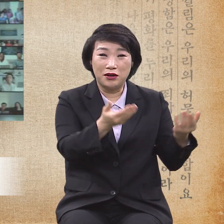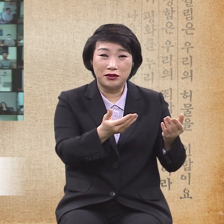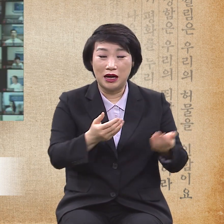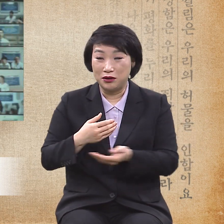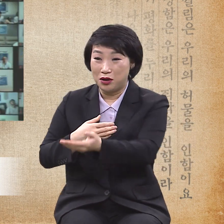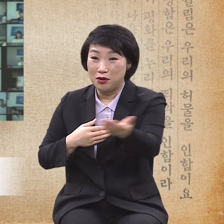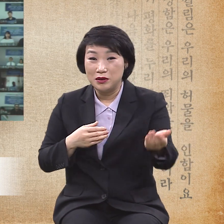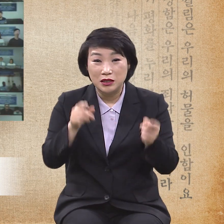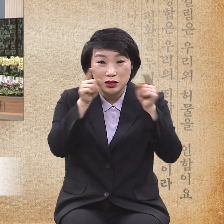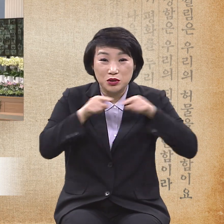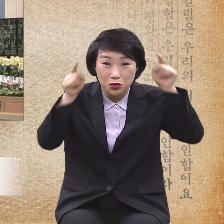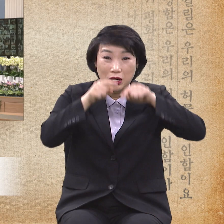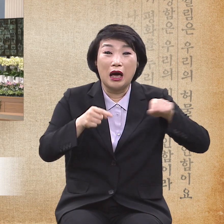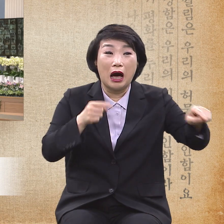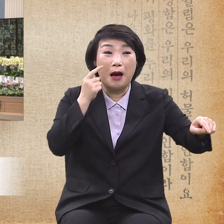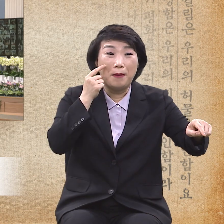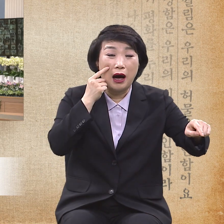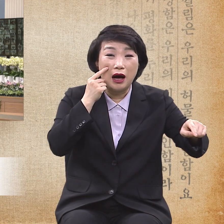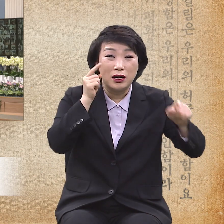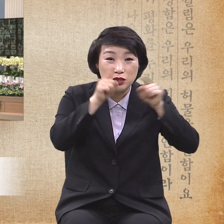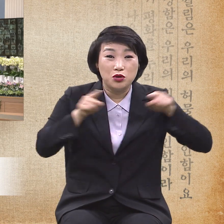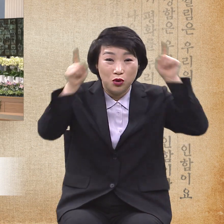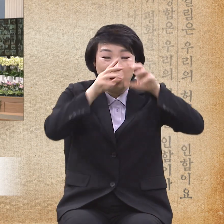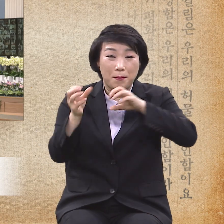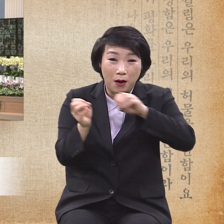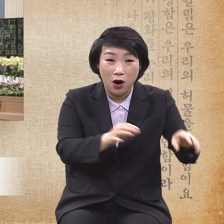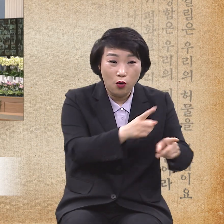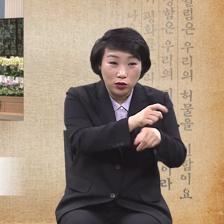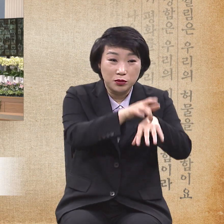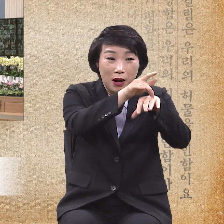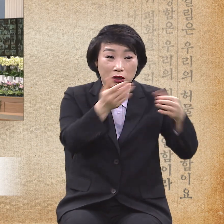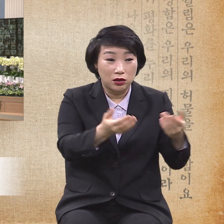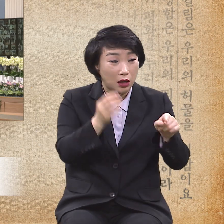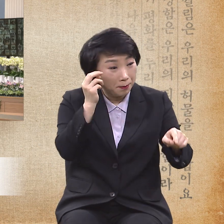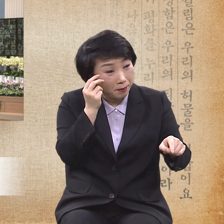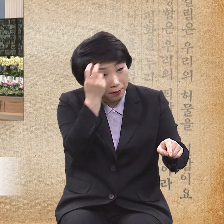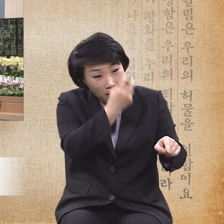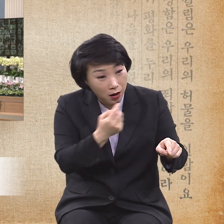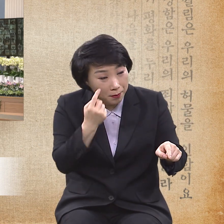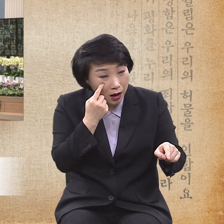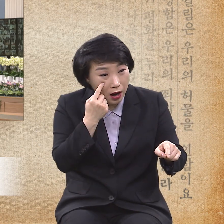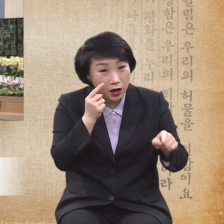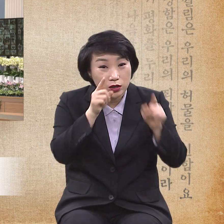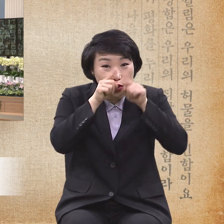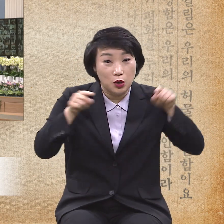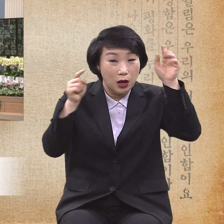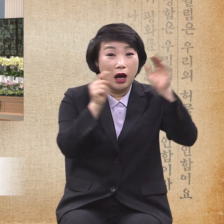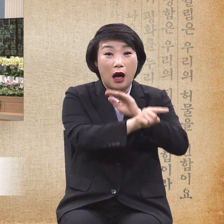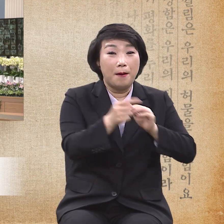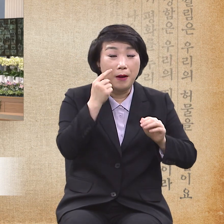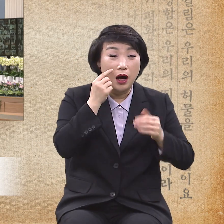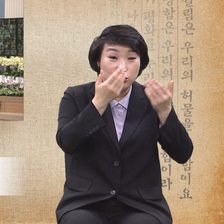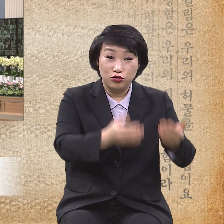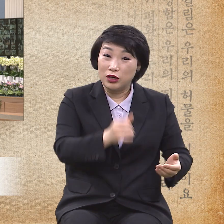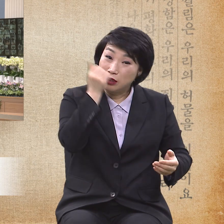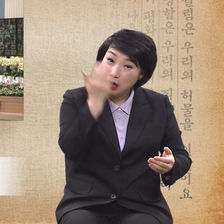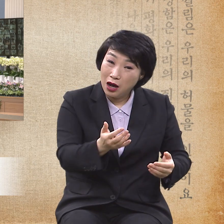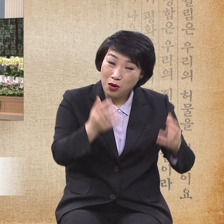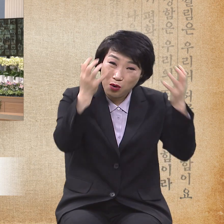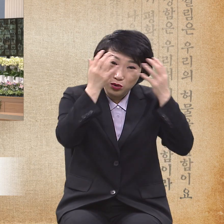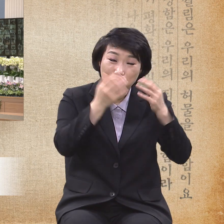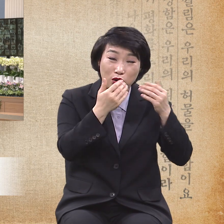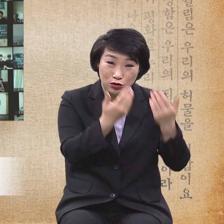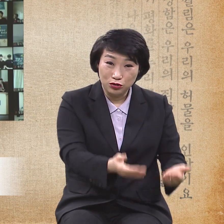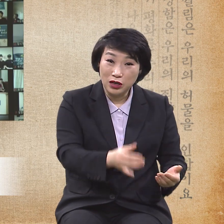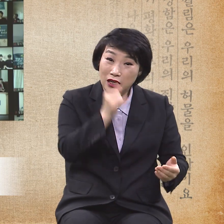지옥에 끌고 가 지옥에 내던지는 이 마귀 역사를 바라보면 지옥에 쉬는 것이 있어요. 고통의 실수가